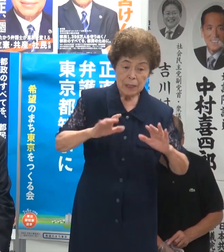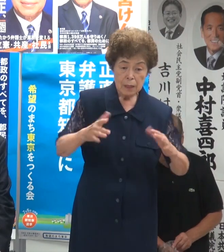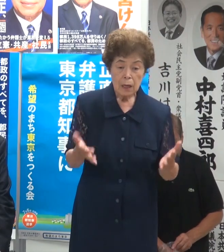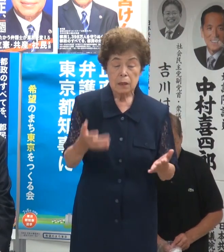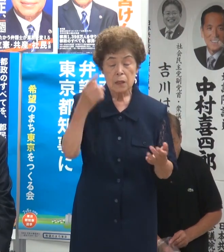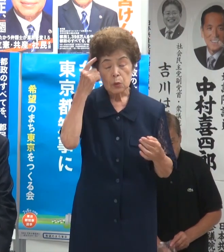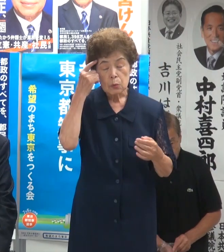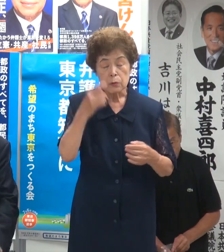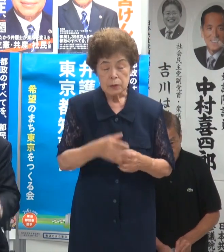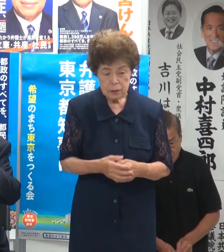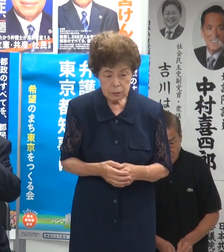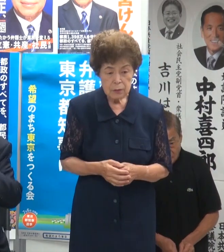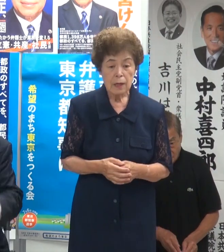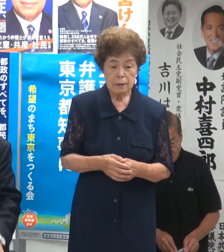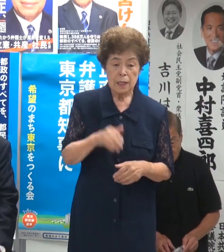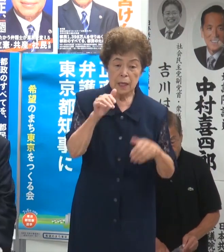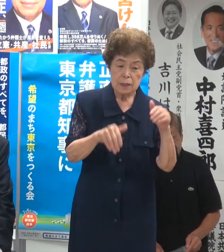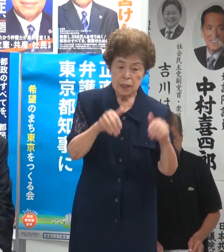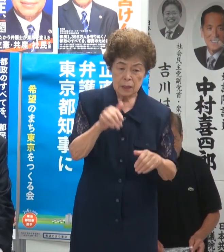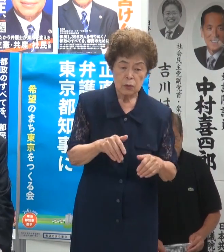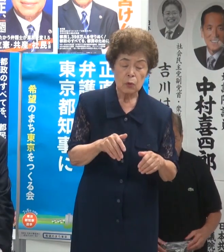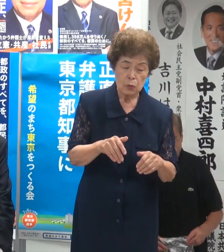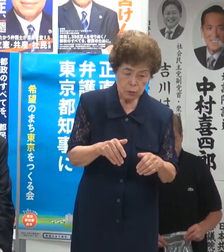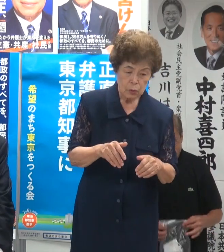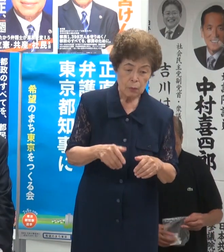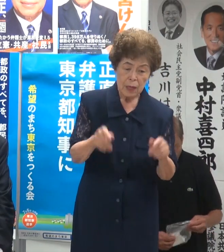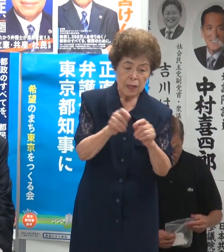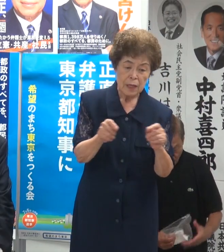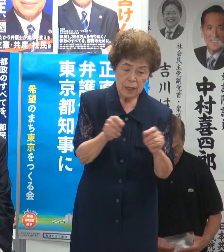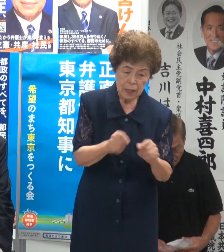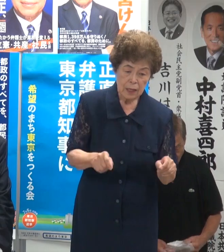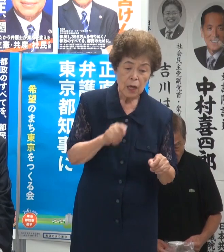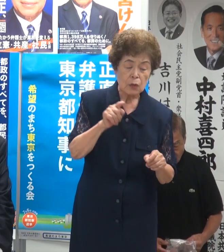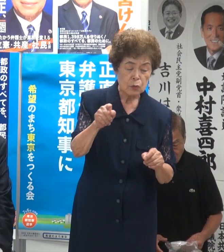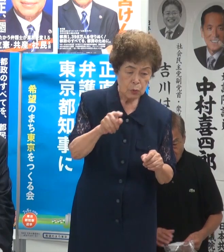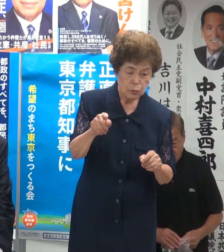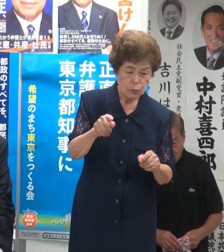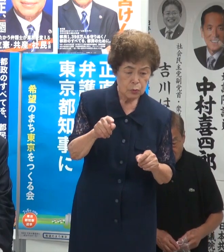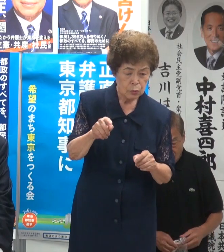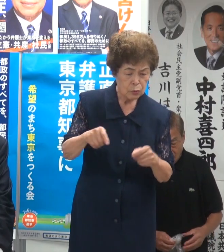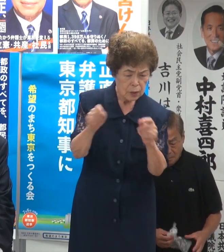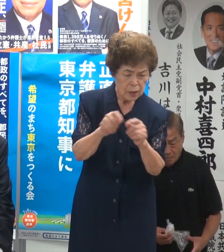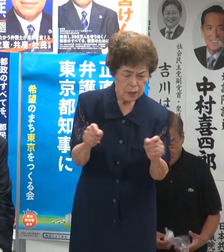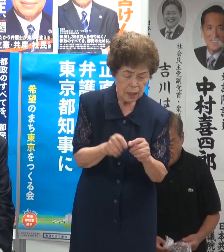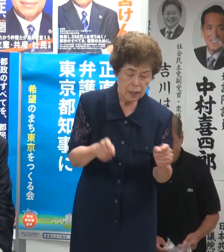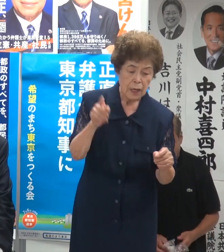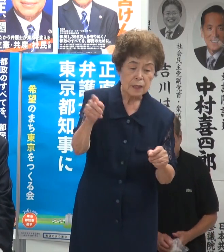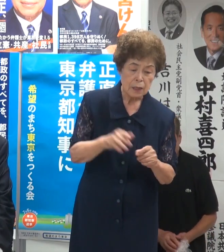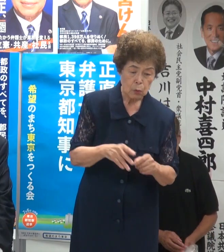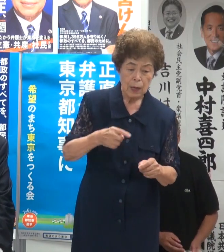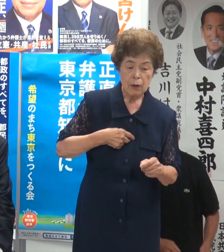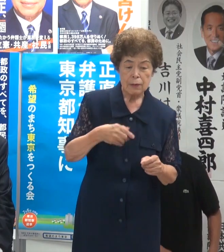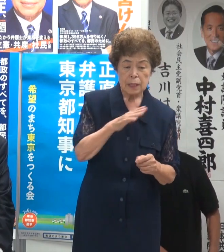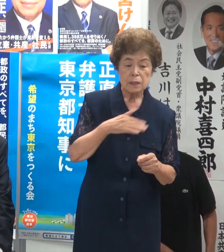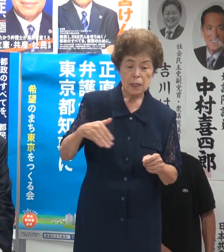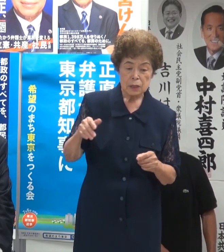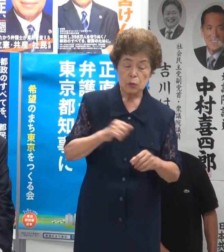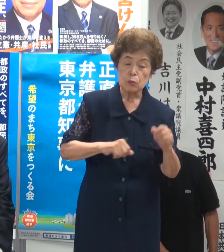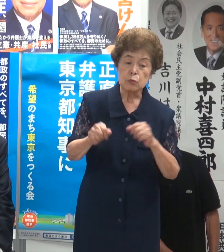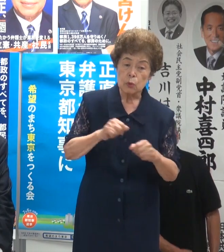ただ選挙結果がああいう形になったのは、そういう運動も含めて、我々の運動も含めてですね、保守